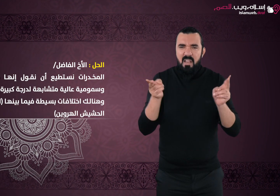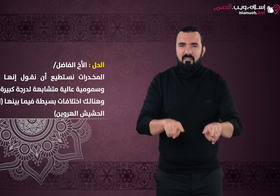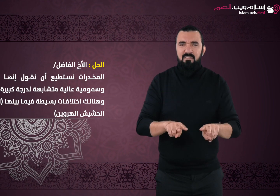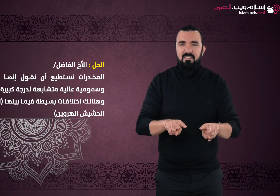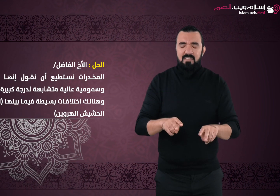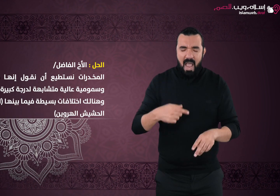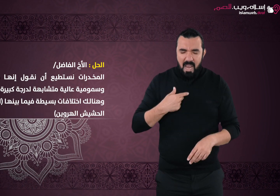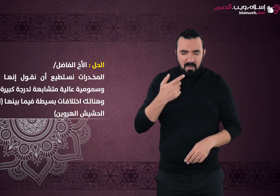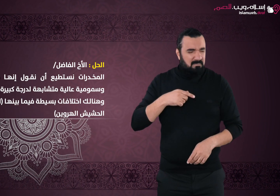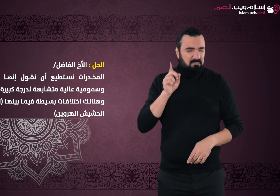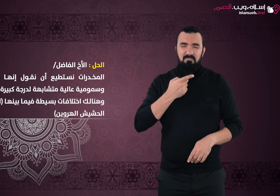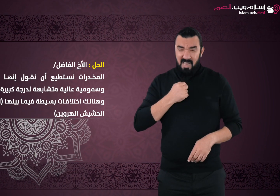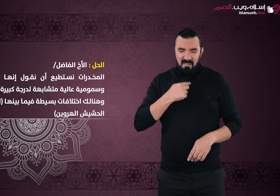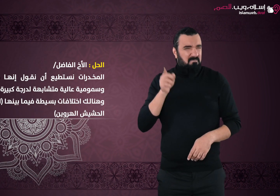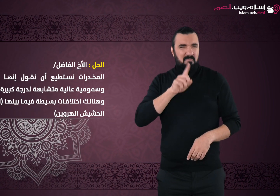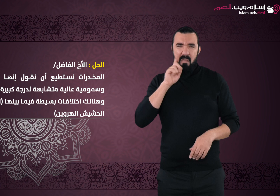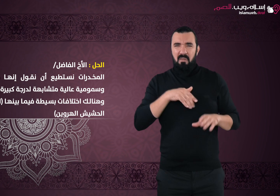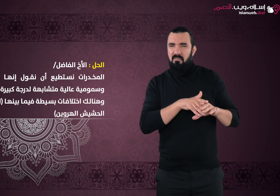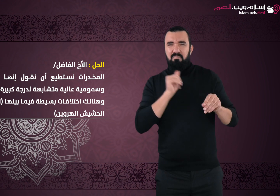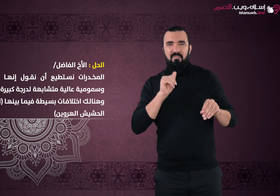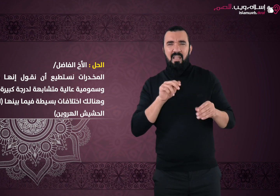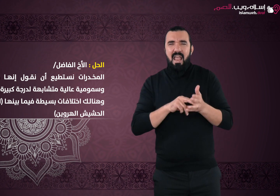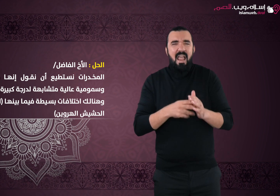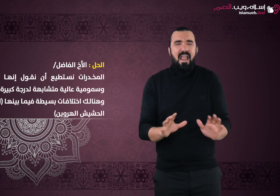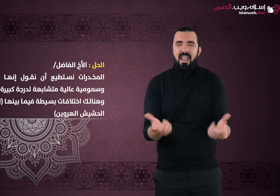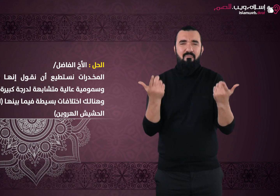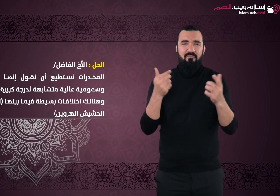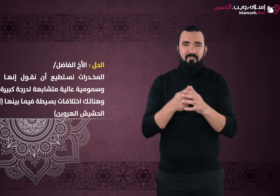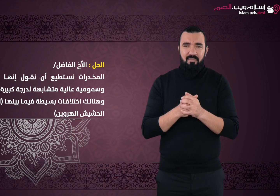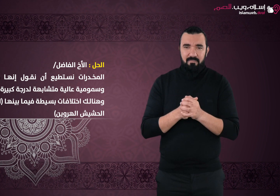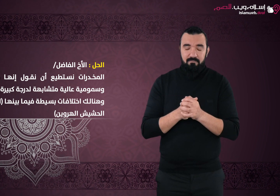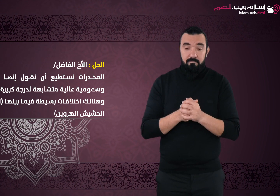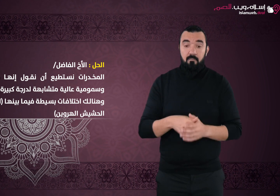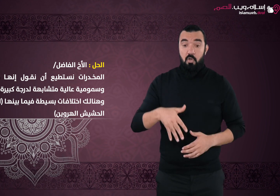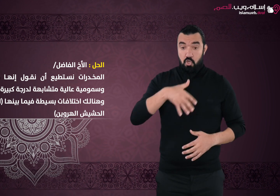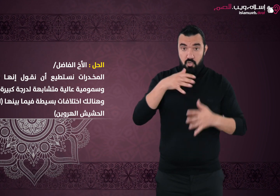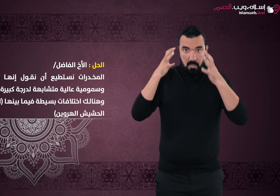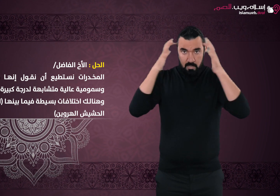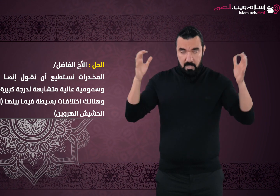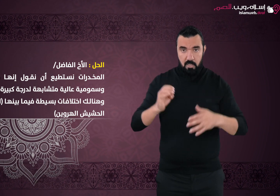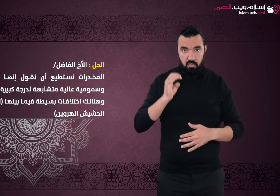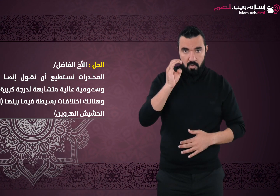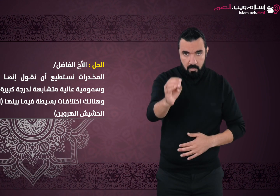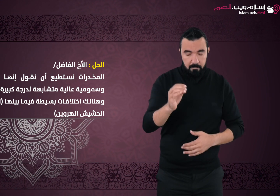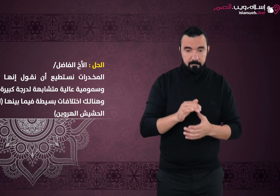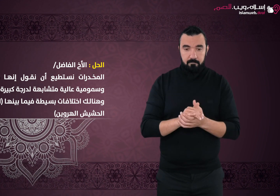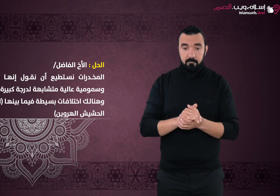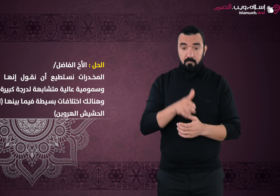الأخ الفاضل المخدرات نستطيع أن نقول إنها ذات